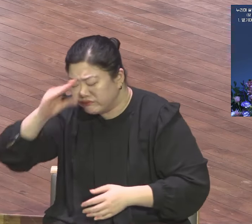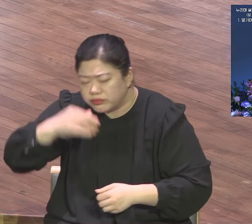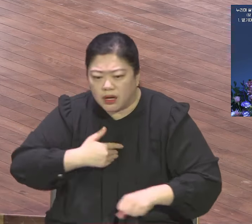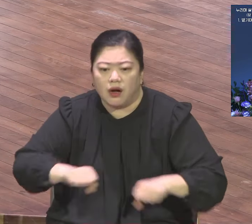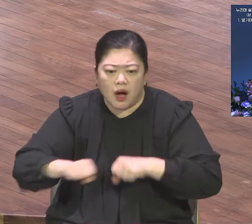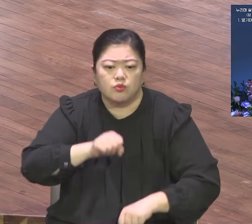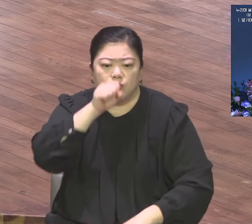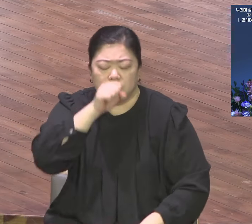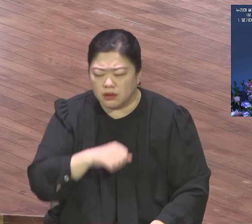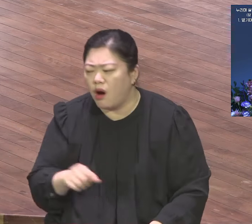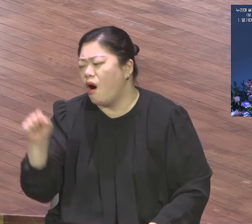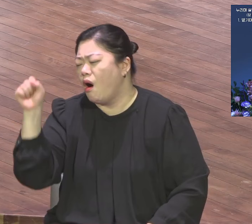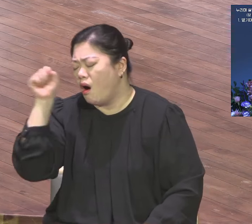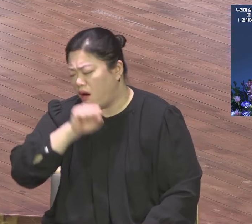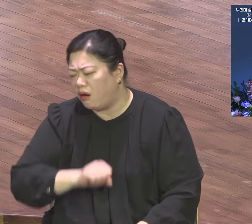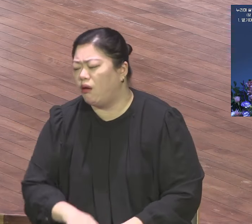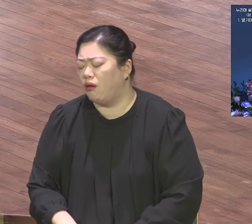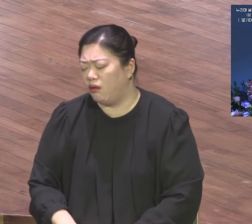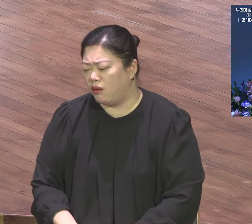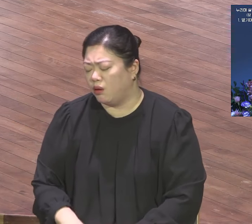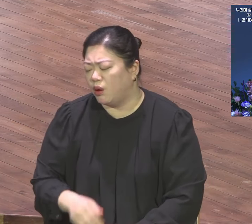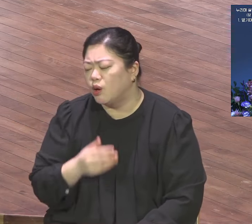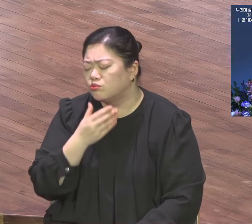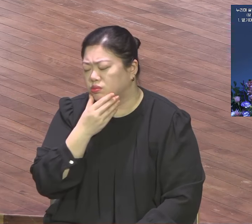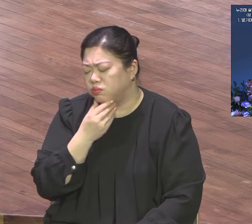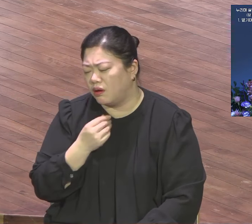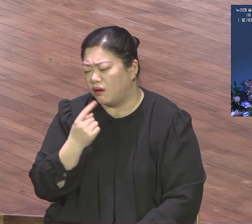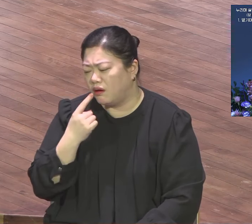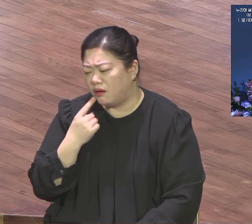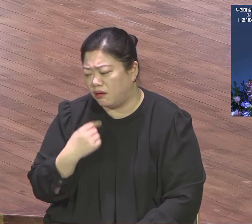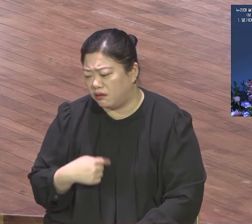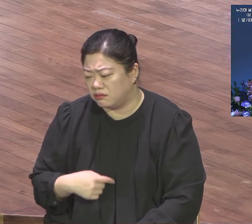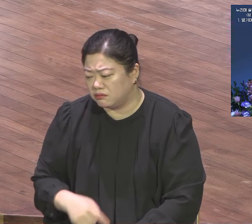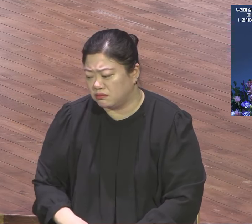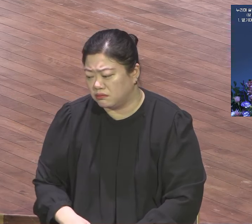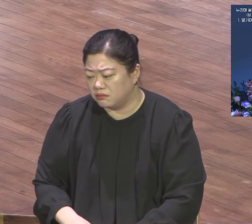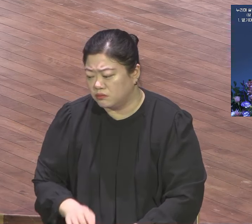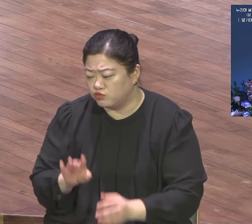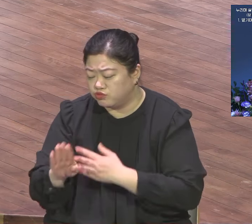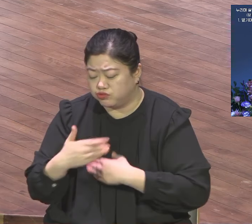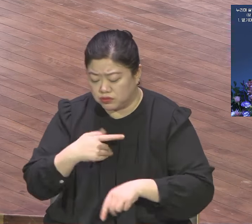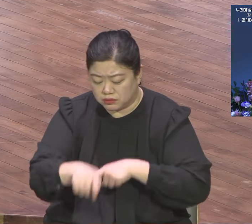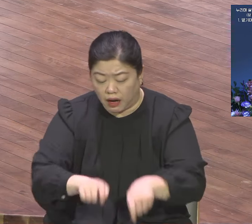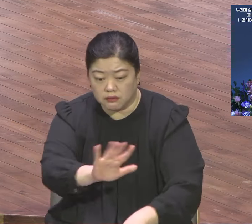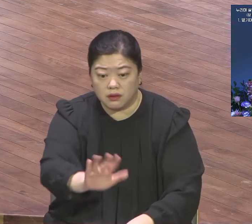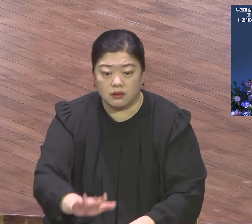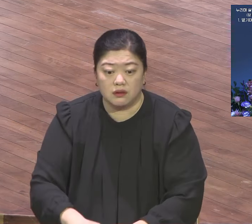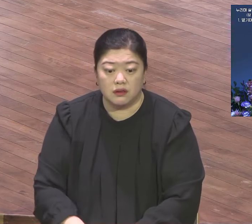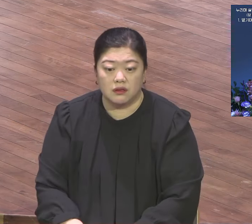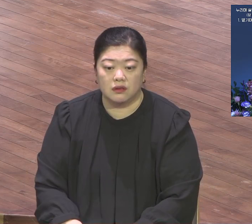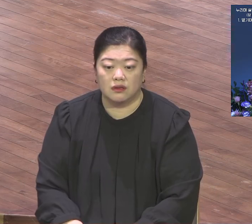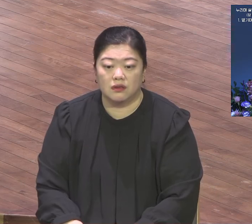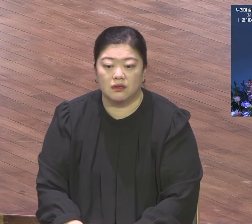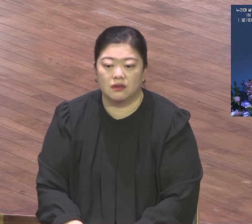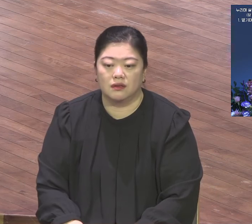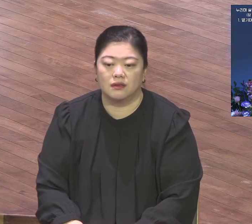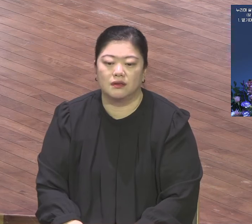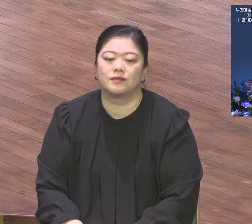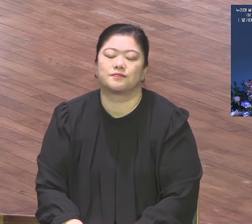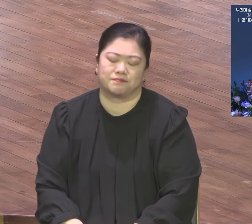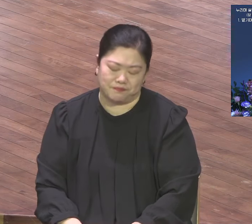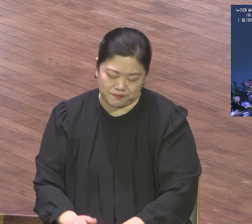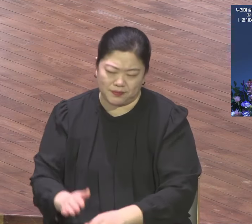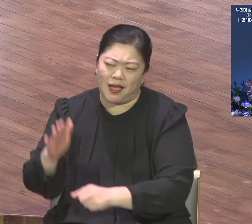이상하게 부족함이 없어. 남들 볼 때는 부족해 보이는데 나는 안 부족해. 부족함이 없어. 하나님 하시는 건